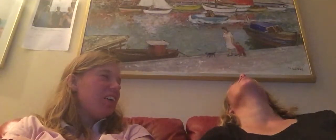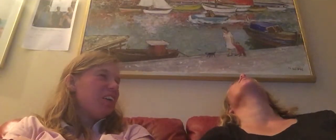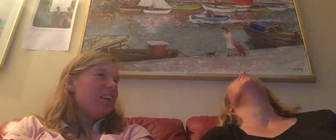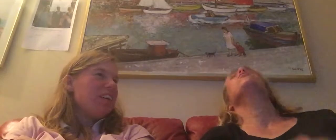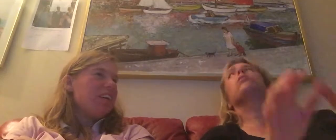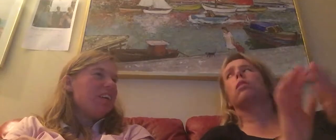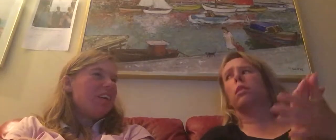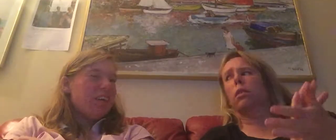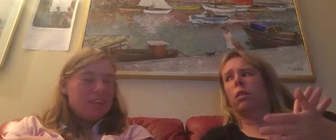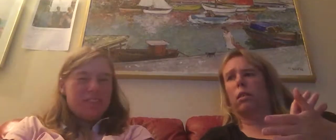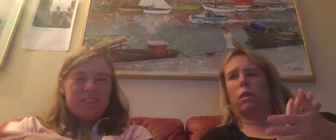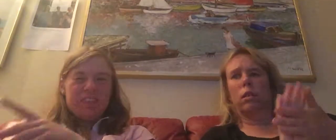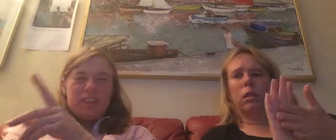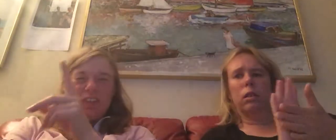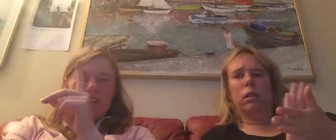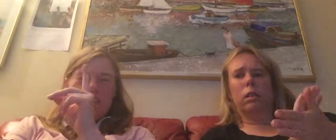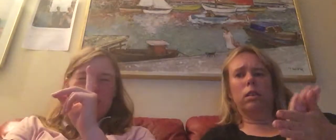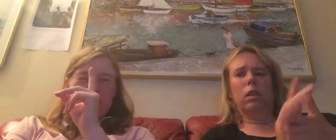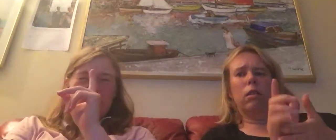någon i kören då? Ja.